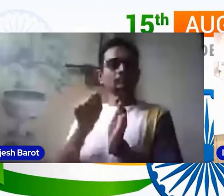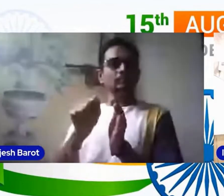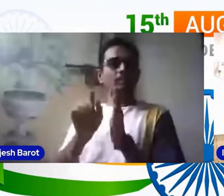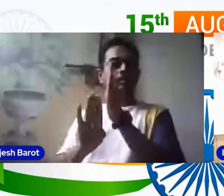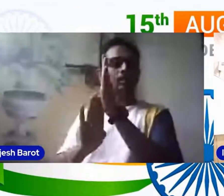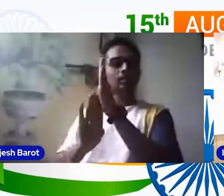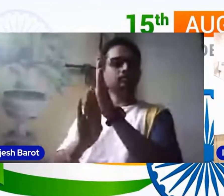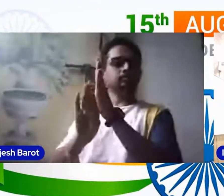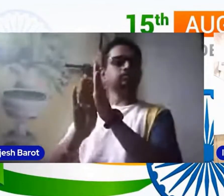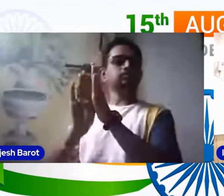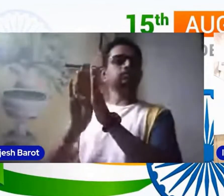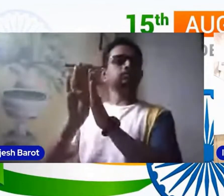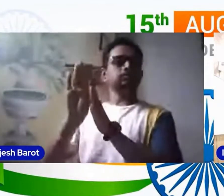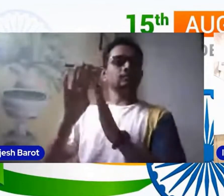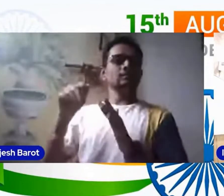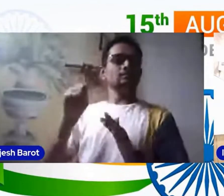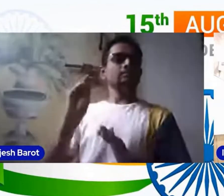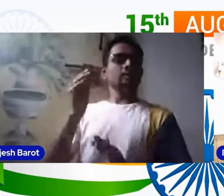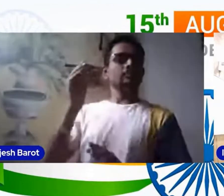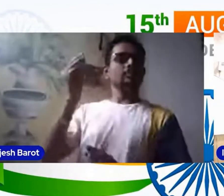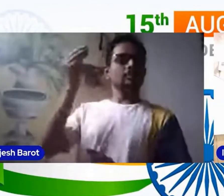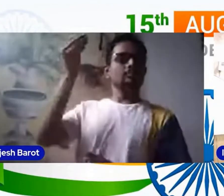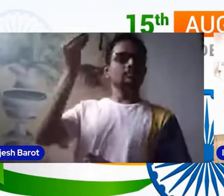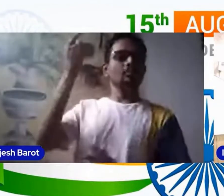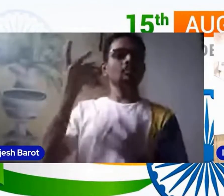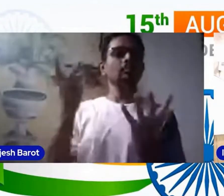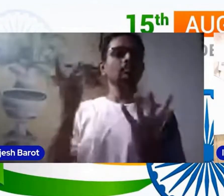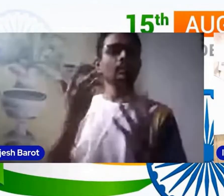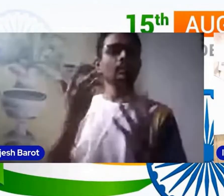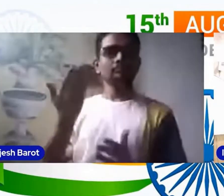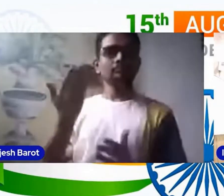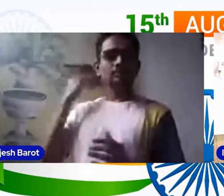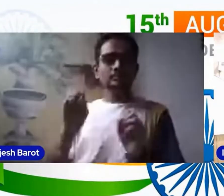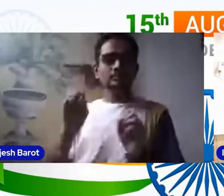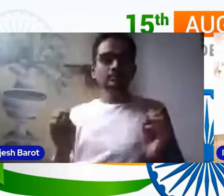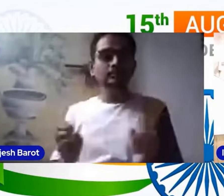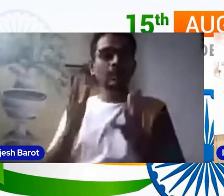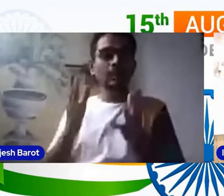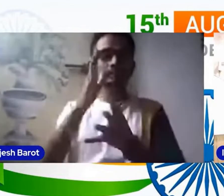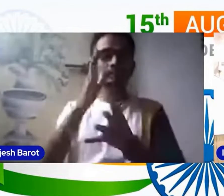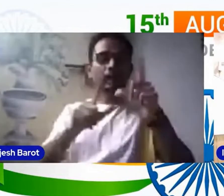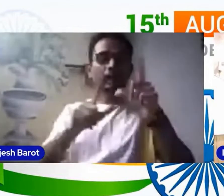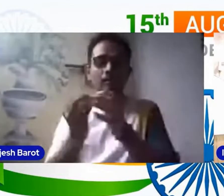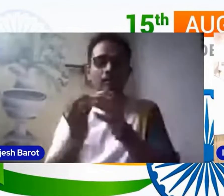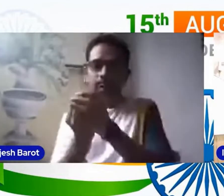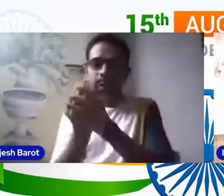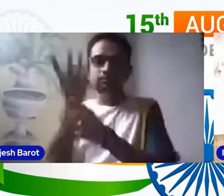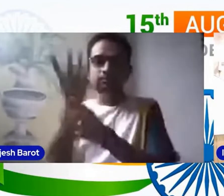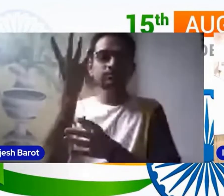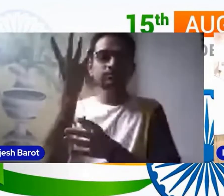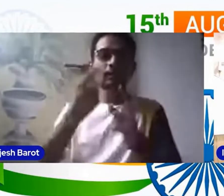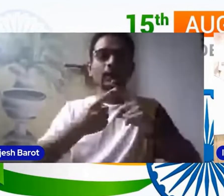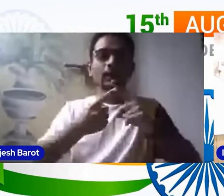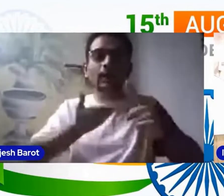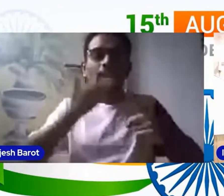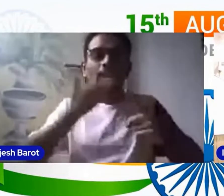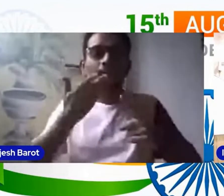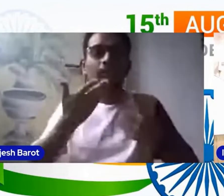सकते हैं। अगर हम डेफ कम्युनिटी की बात करें तो वो भी उसमें भी बेहतर इम्प्रूवमेंट हो रहे हैं धीरे